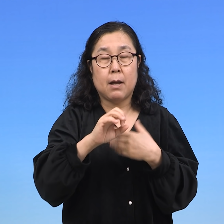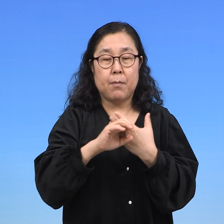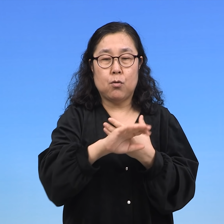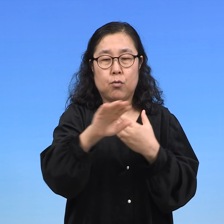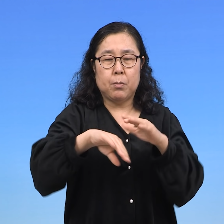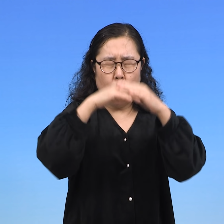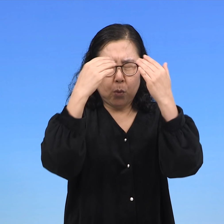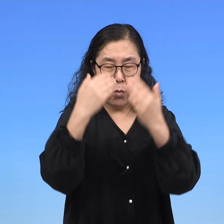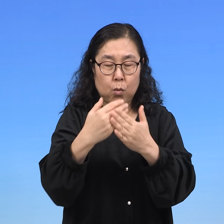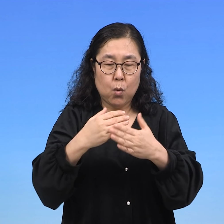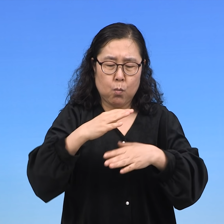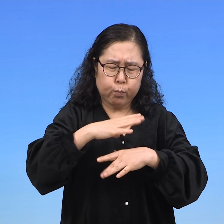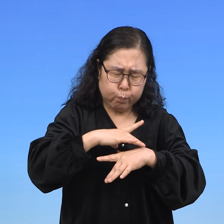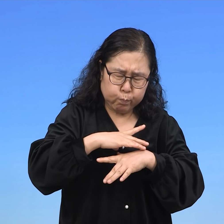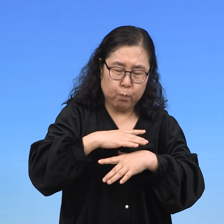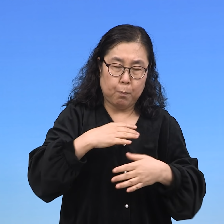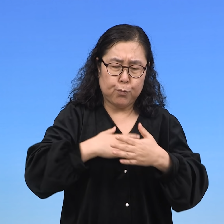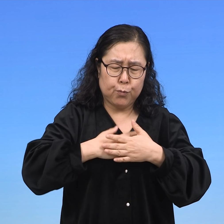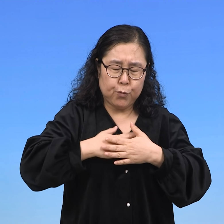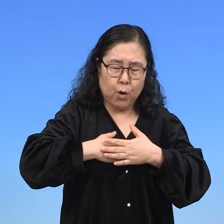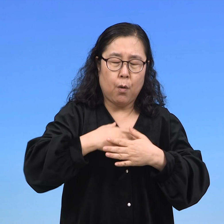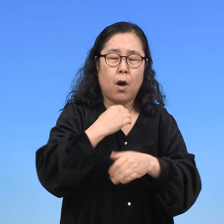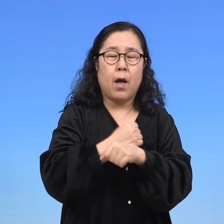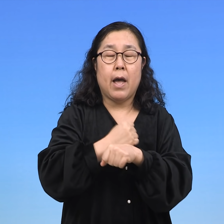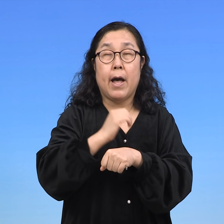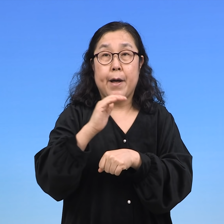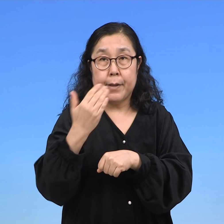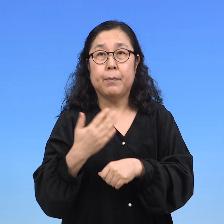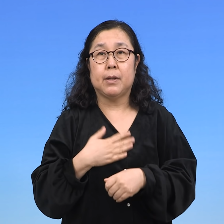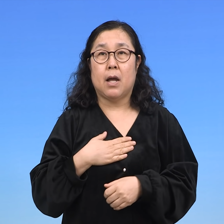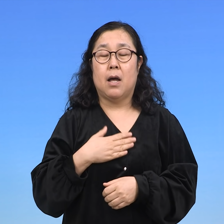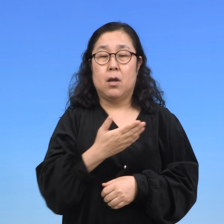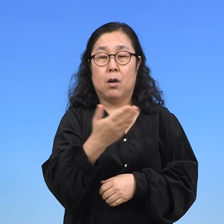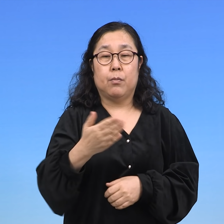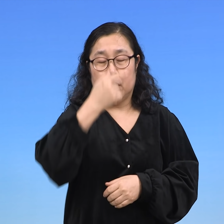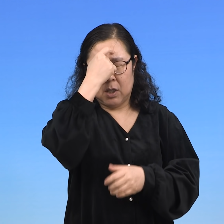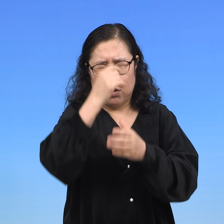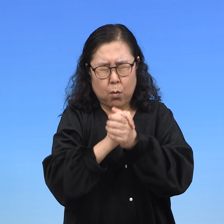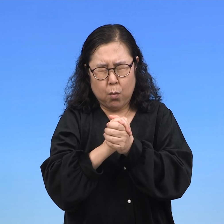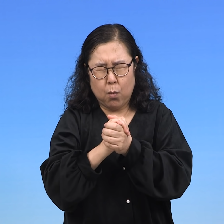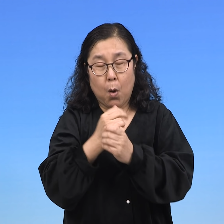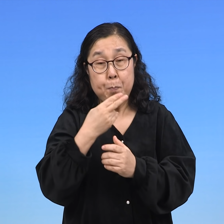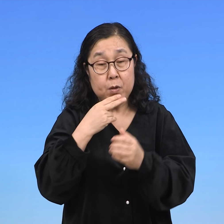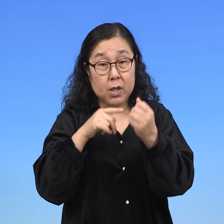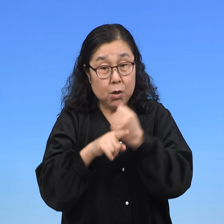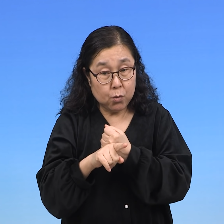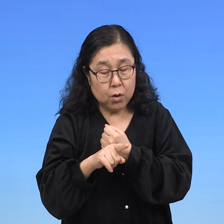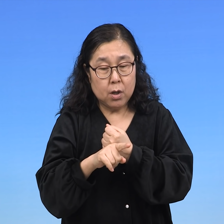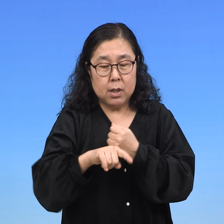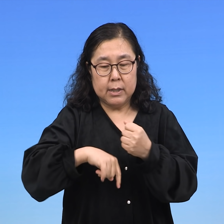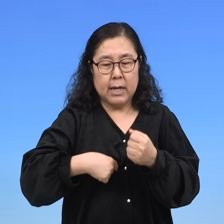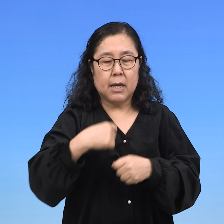모두가 두려워해야 돼요. 왜 그렇게 기도를 안 하세요? 벌써 주도하고 있는 거 아닙니까?